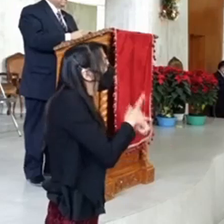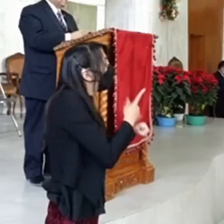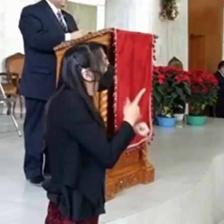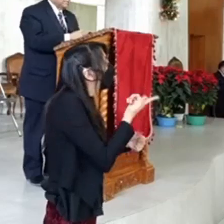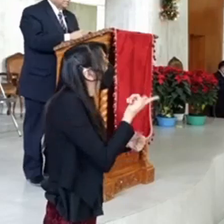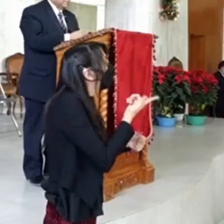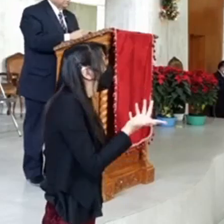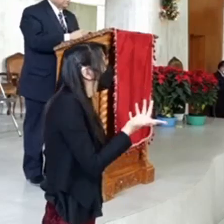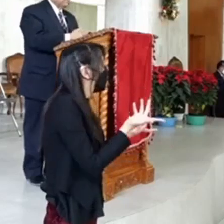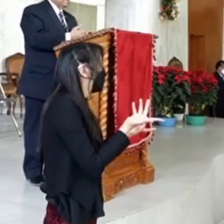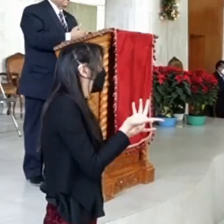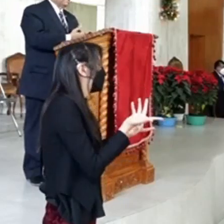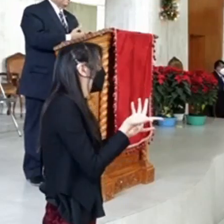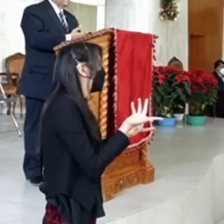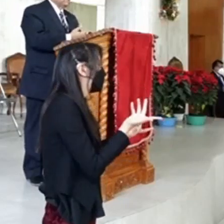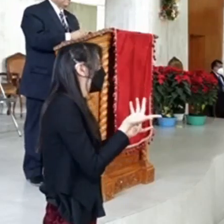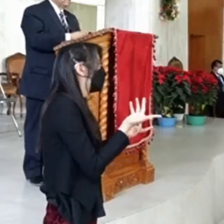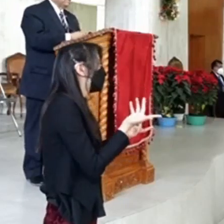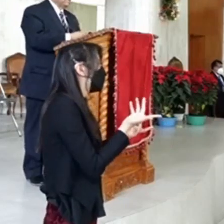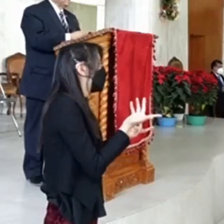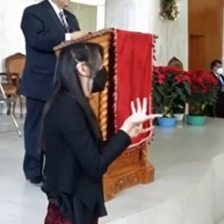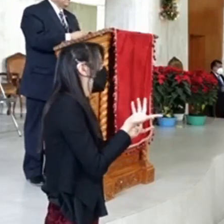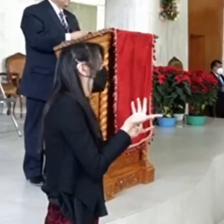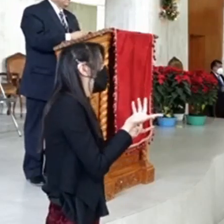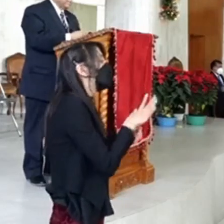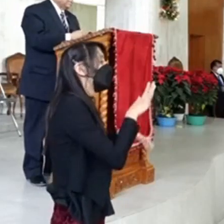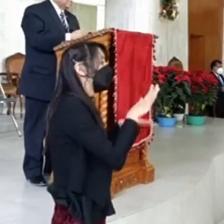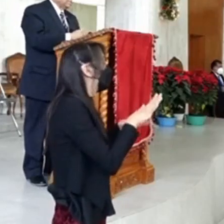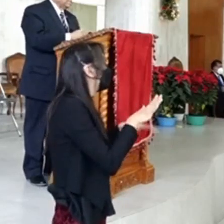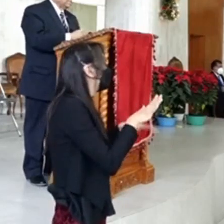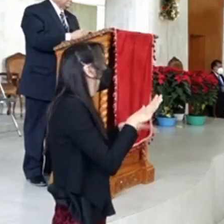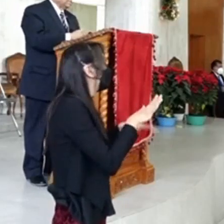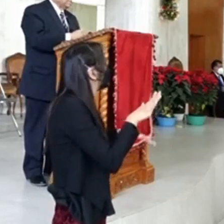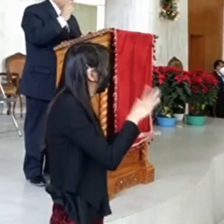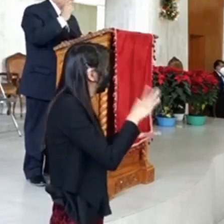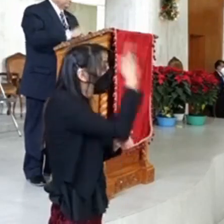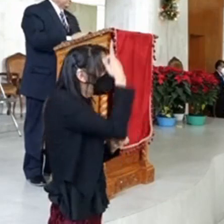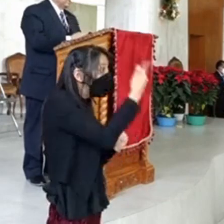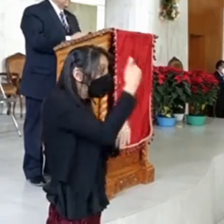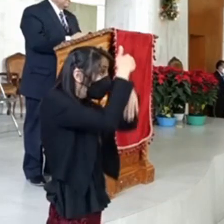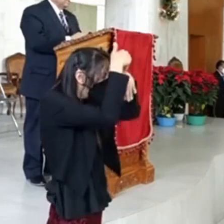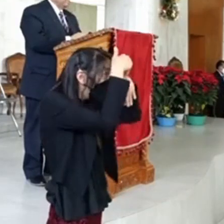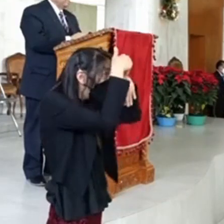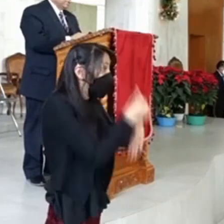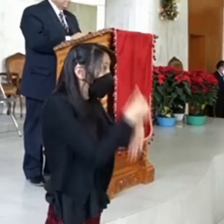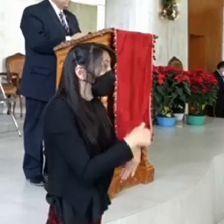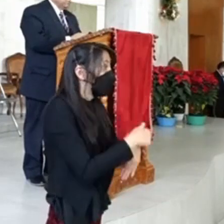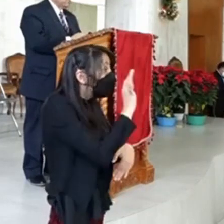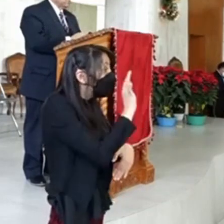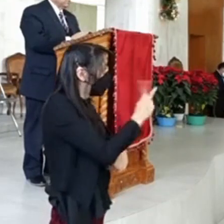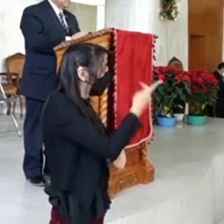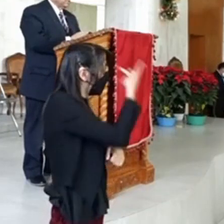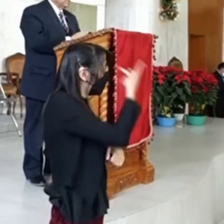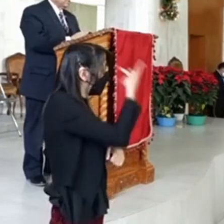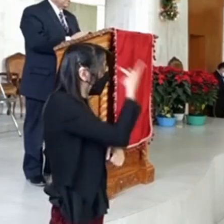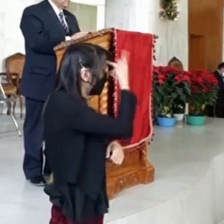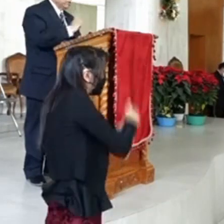acordes a esa responsabilidad que les es conferida, no obstante, toda autoridad viene de